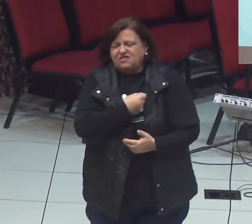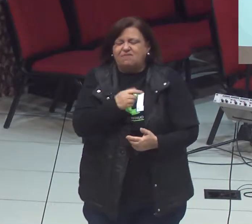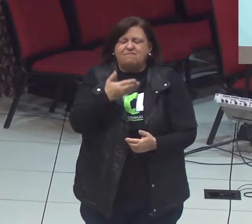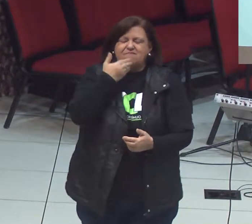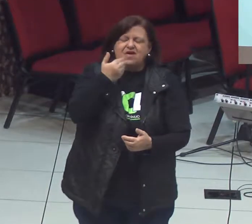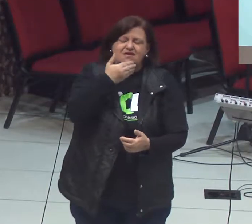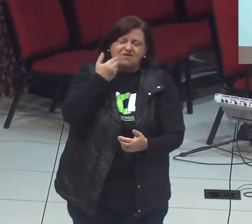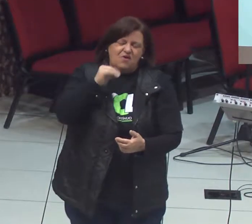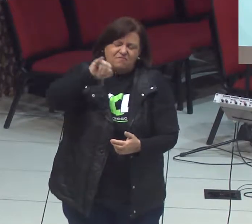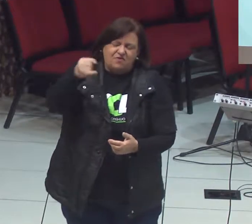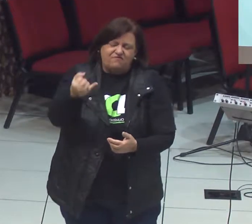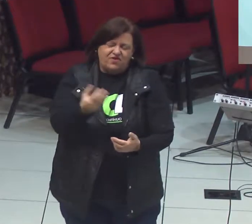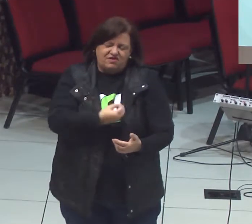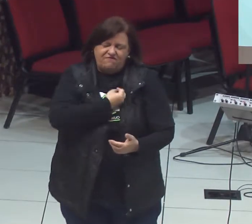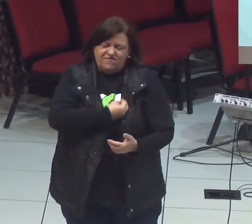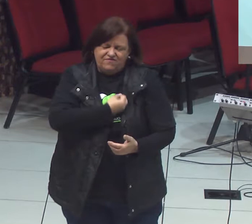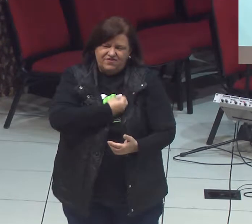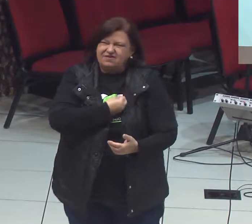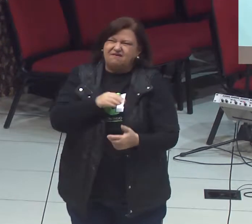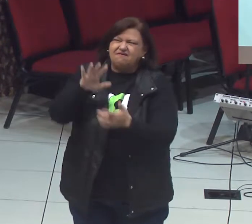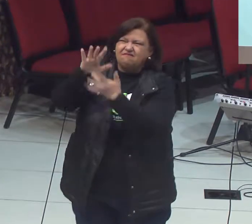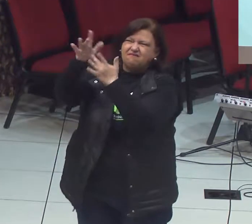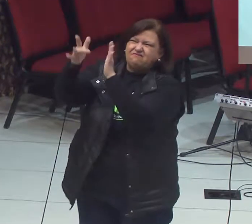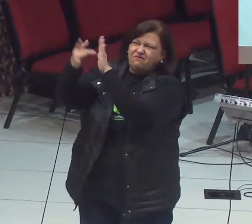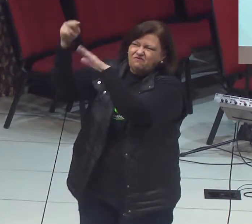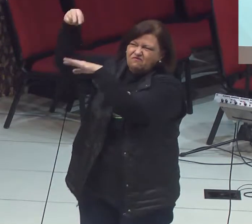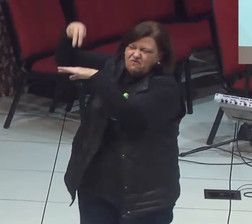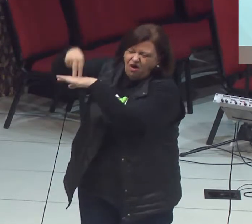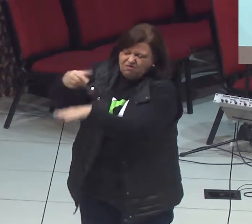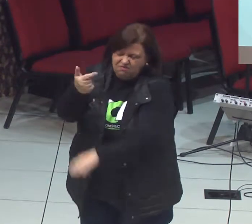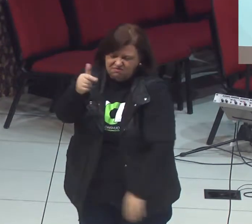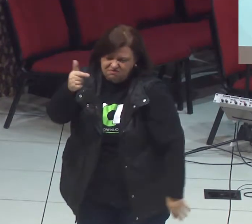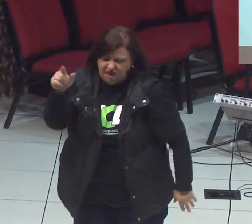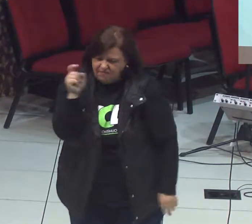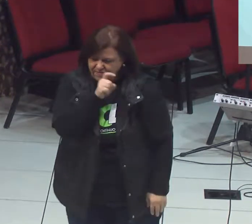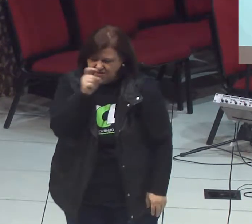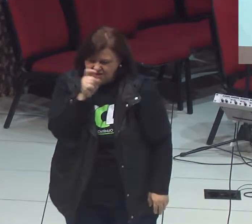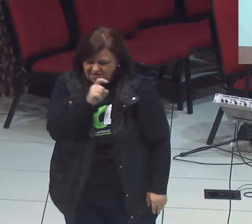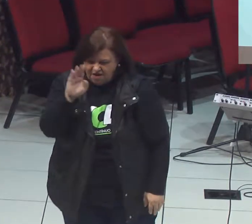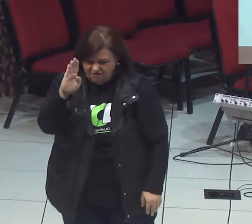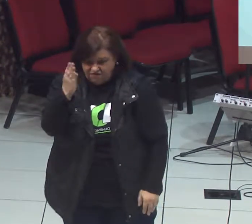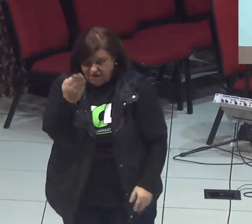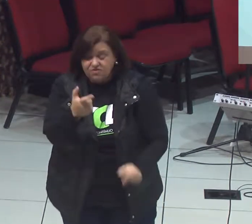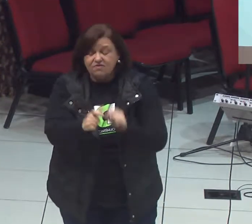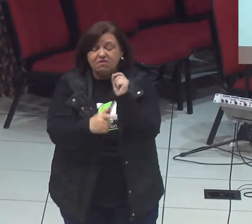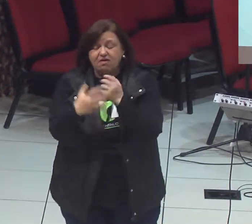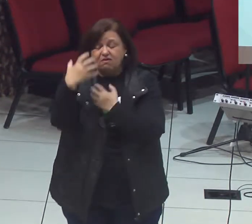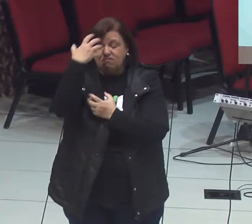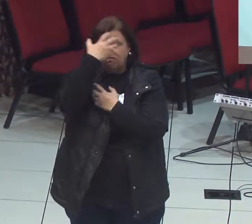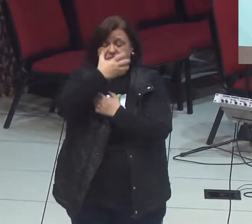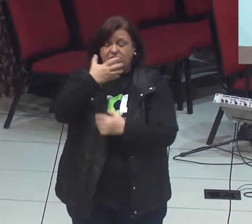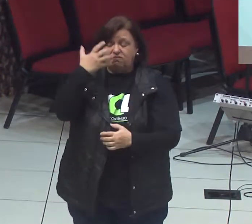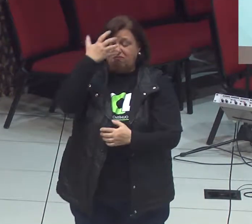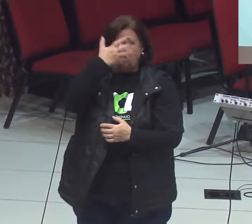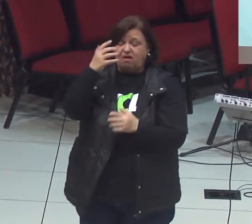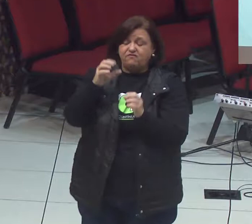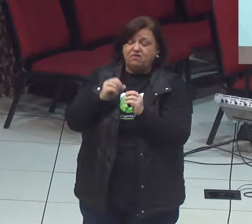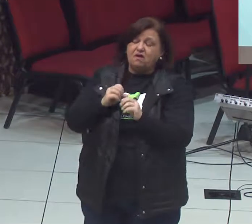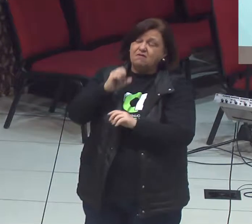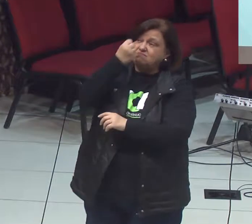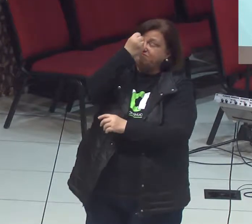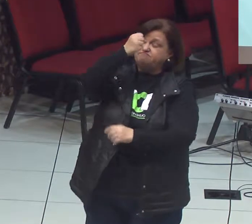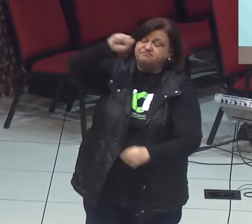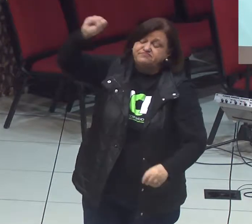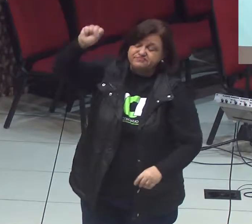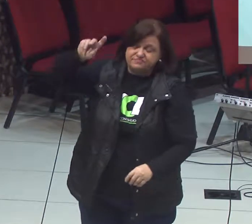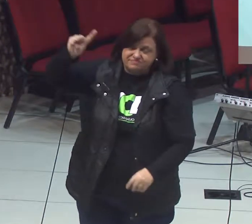fato. Não é? Então, o apóstolo Pedro, ele alertou em 2 Pedro 3, verso 3 e